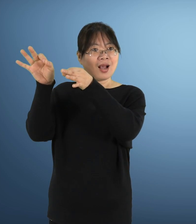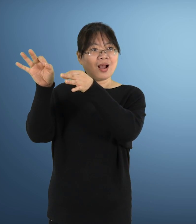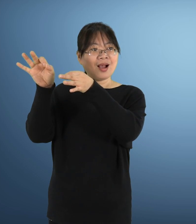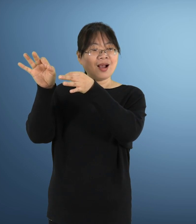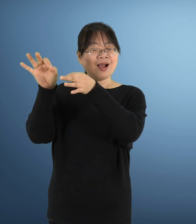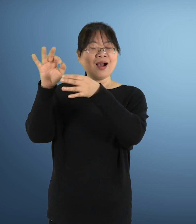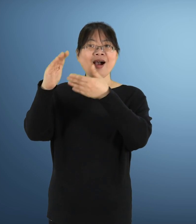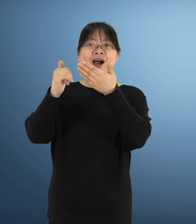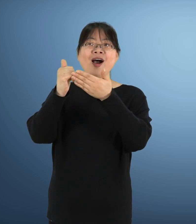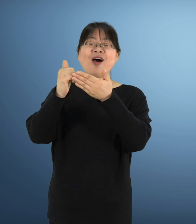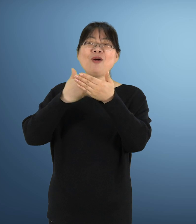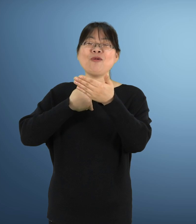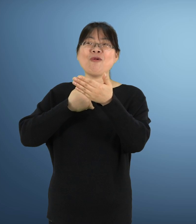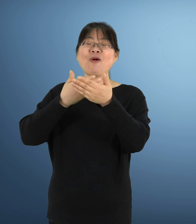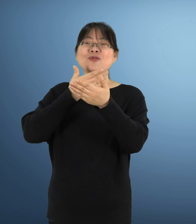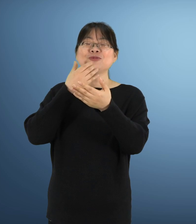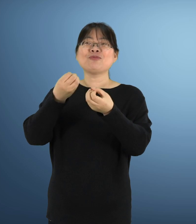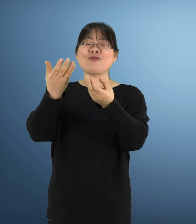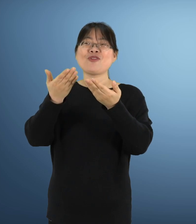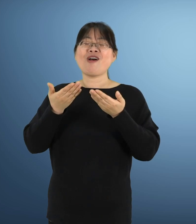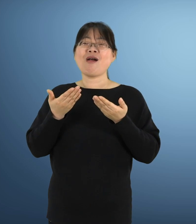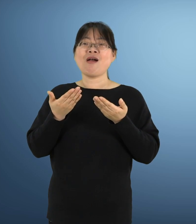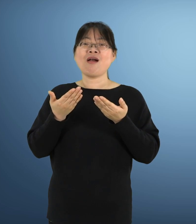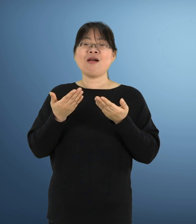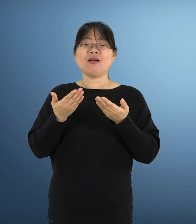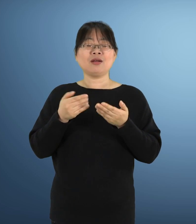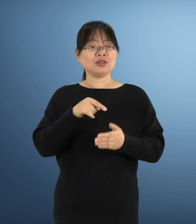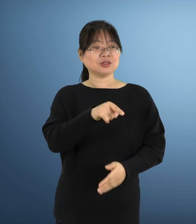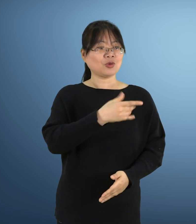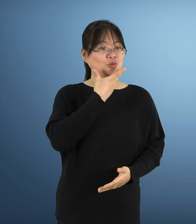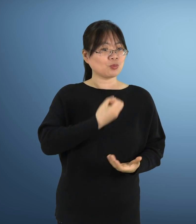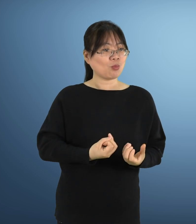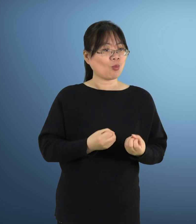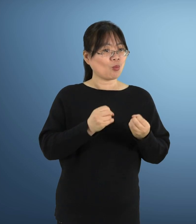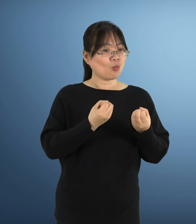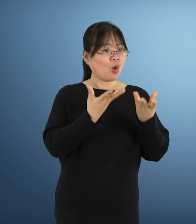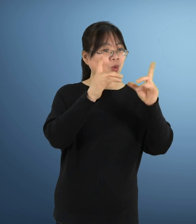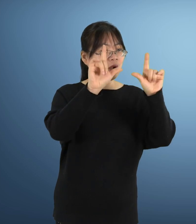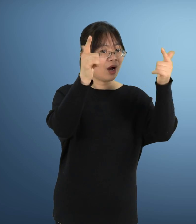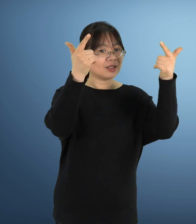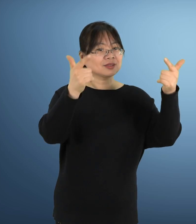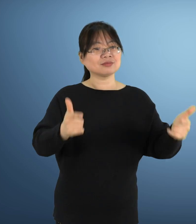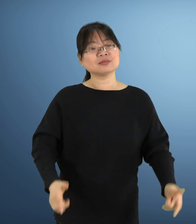하나님이 얼마나 우리를 축복하셨는지 모른다. 절대 그거 축복 아닙니다.